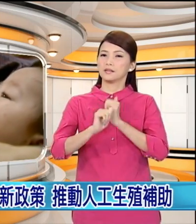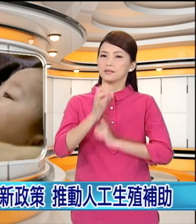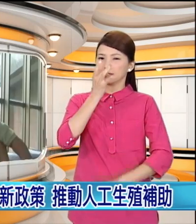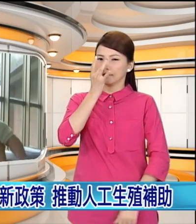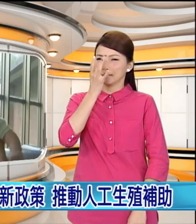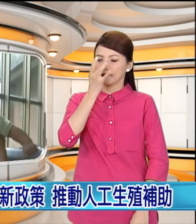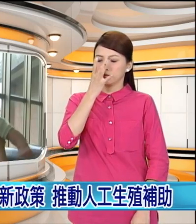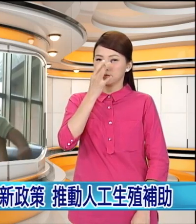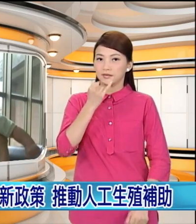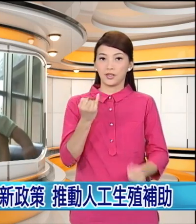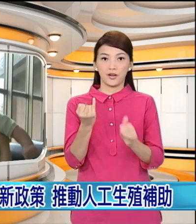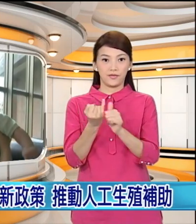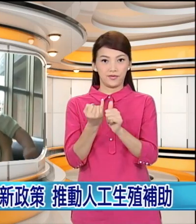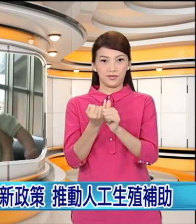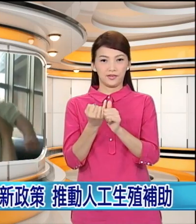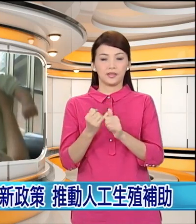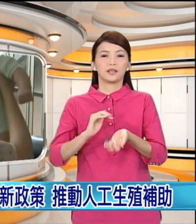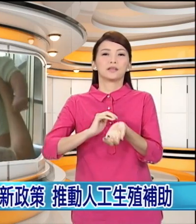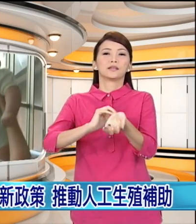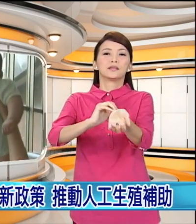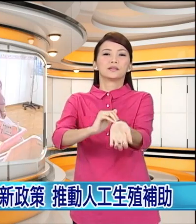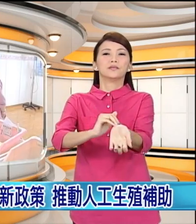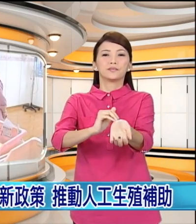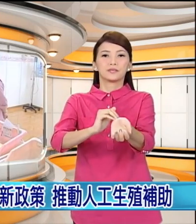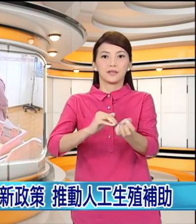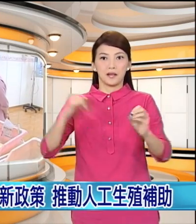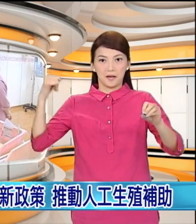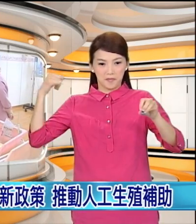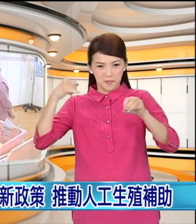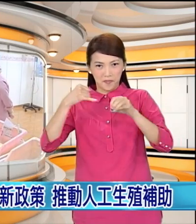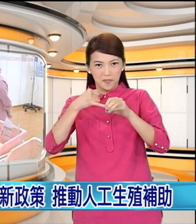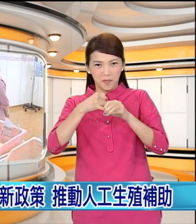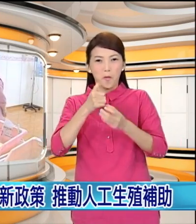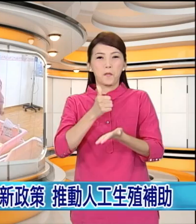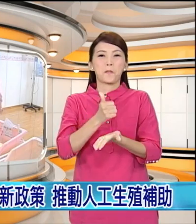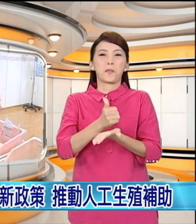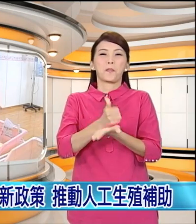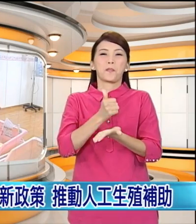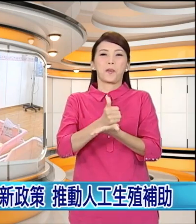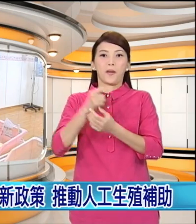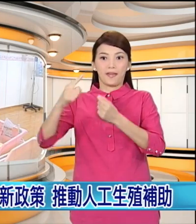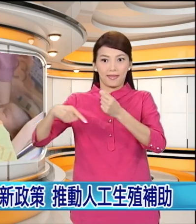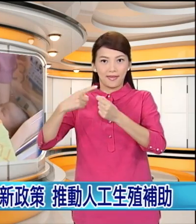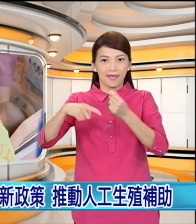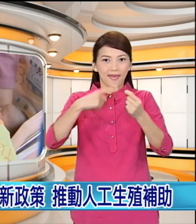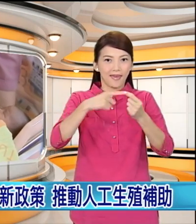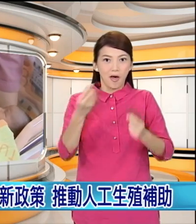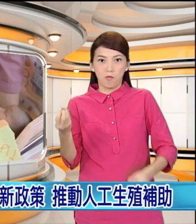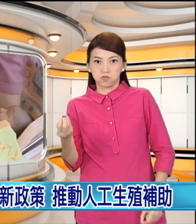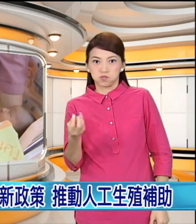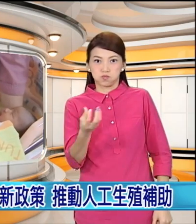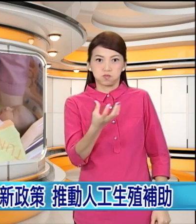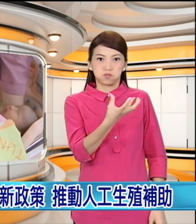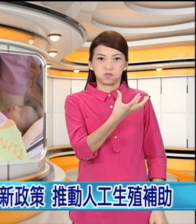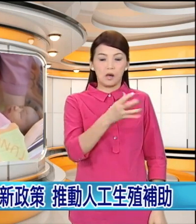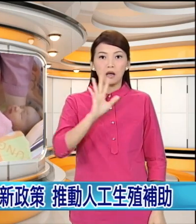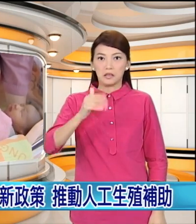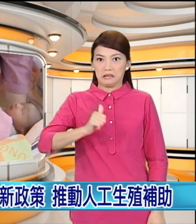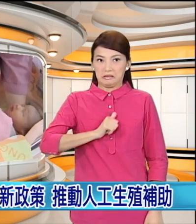台湾透过人工生殖完成生孩子梦想的夫妻逐年增加，但是国家整体的生